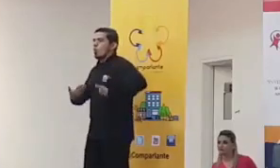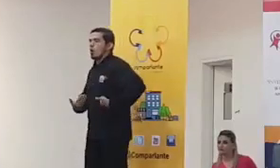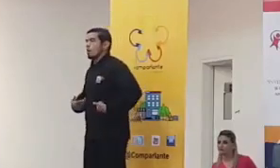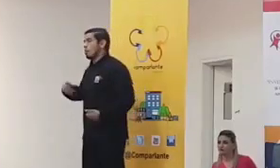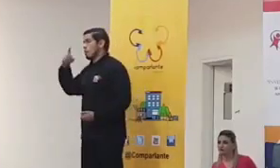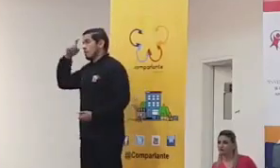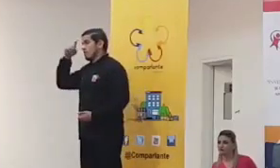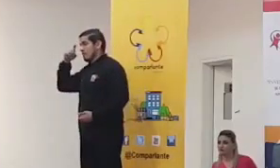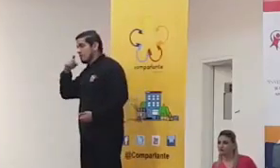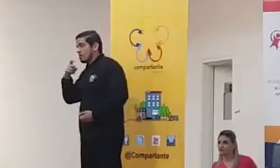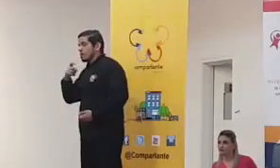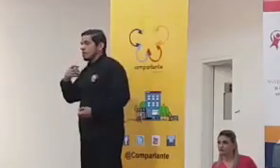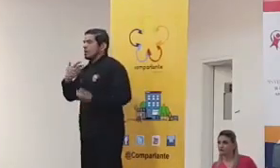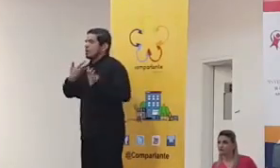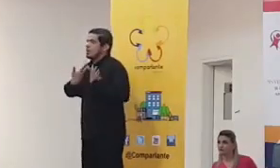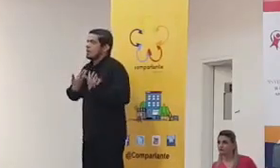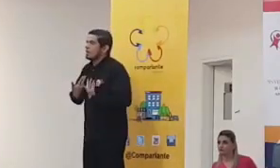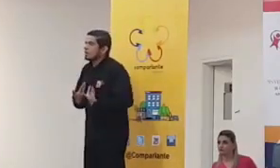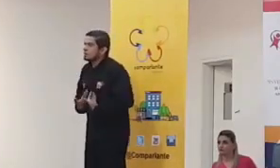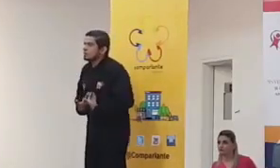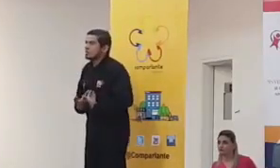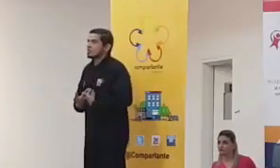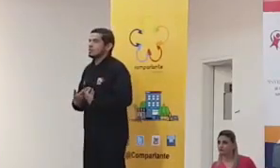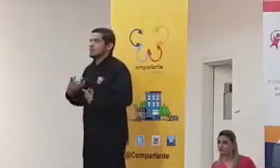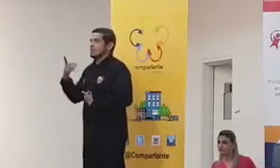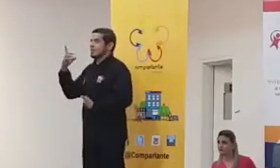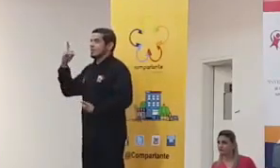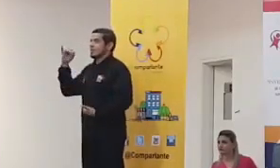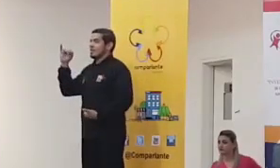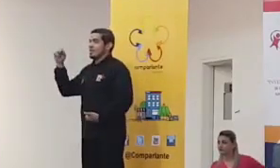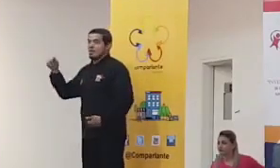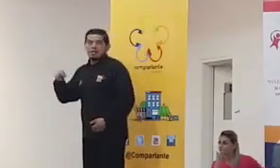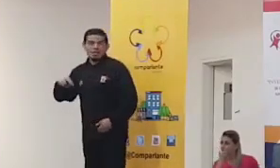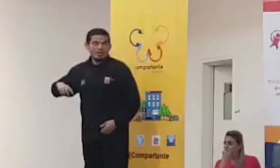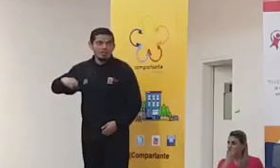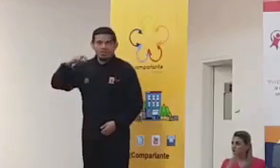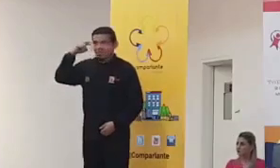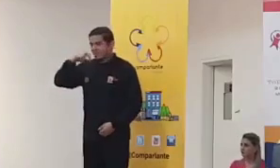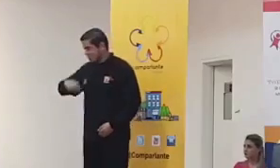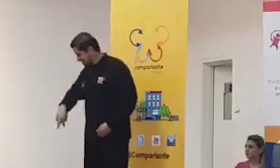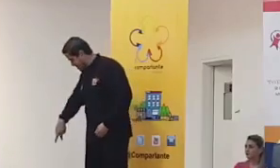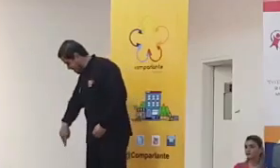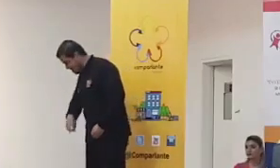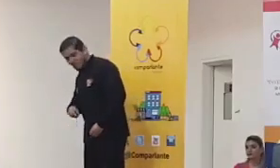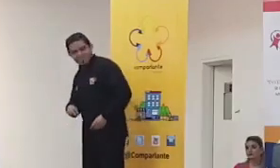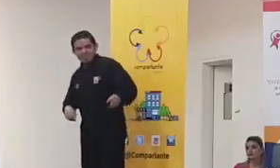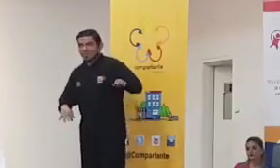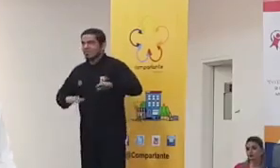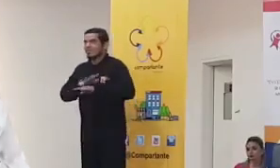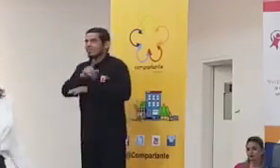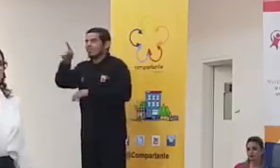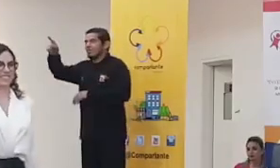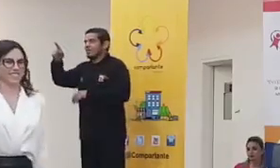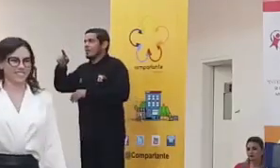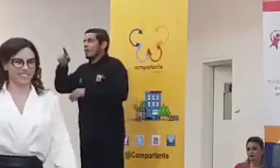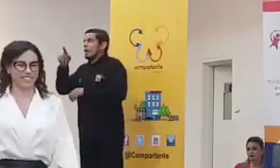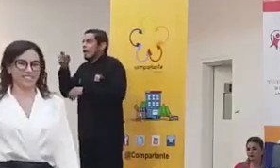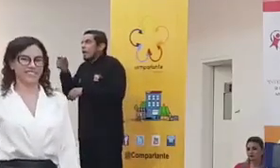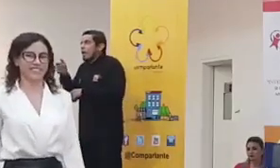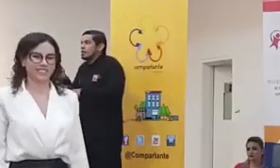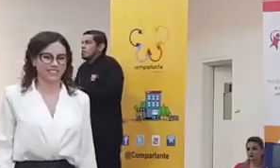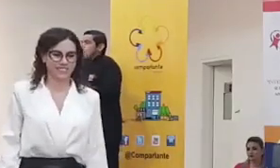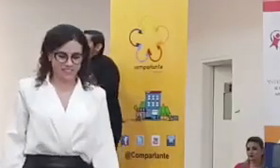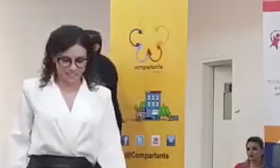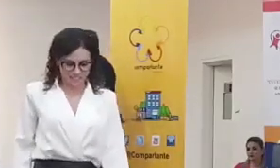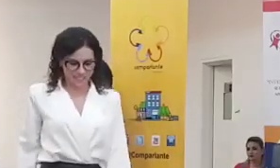controlar, cansancio. A Diana le hizo subir cuando la grabas un montón de veces. Casi se rompe los